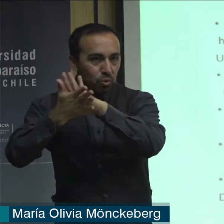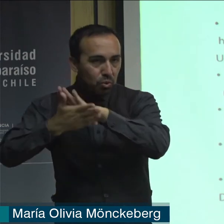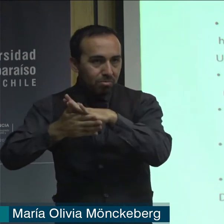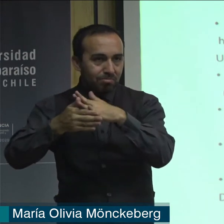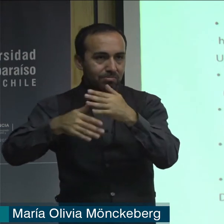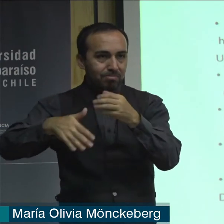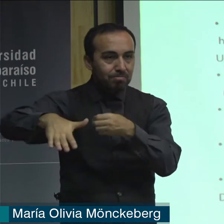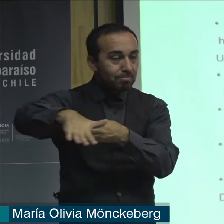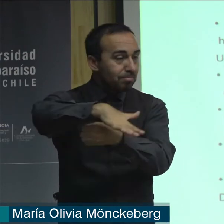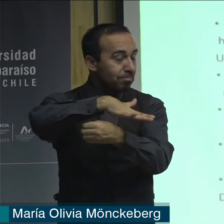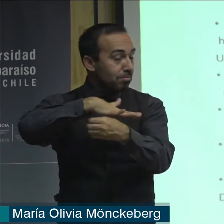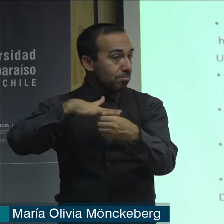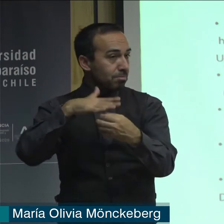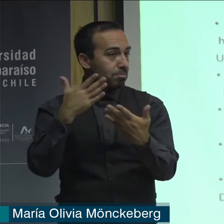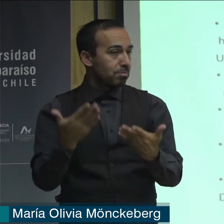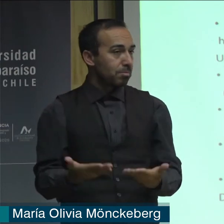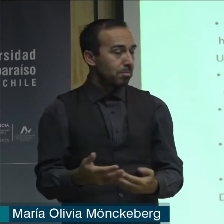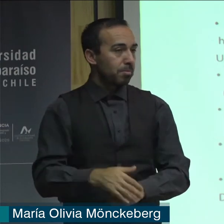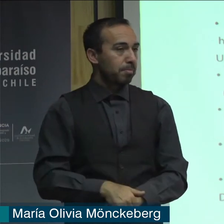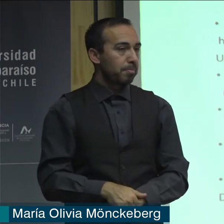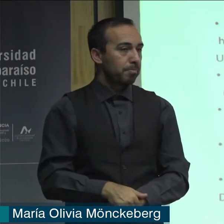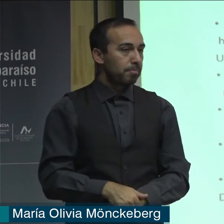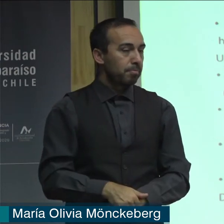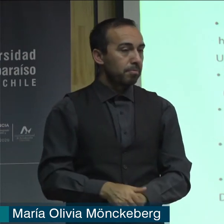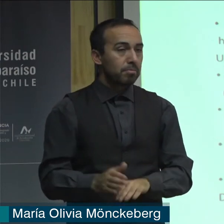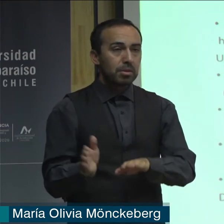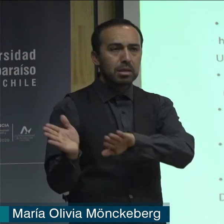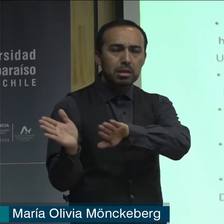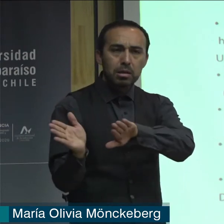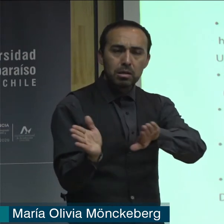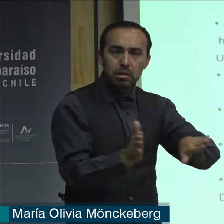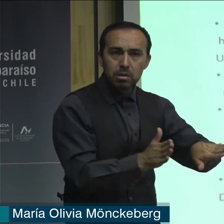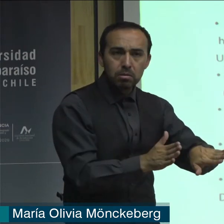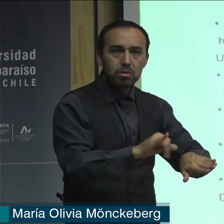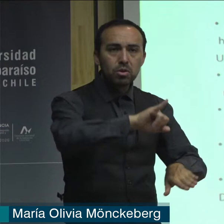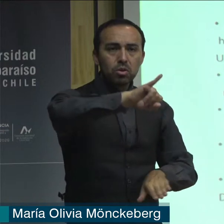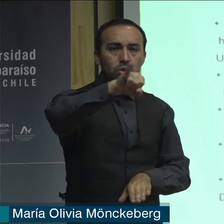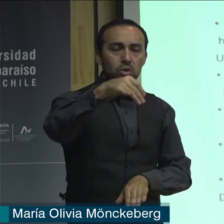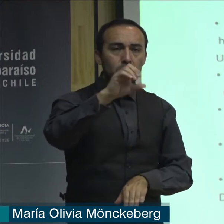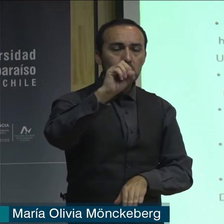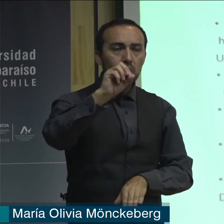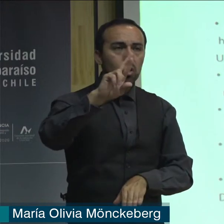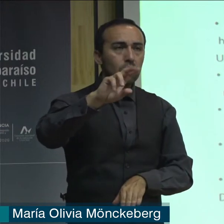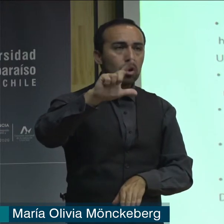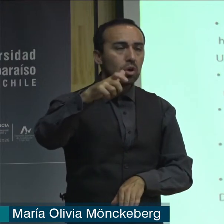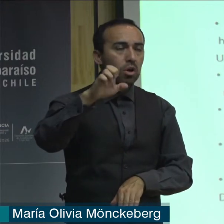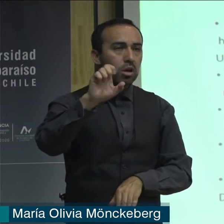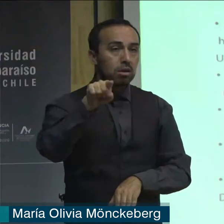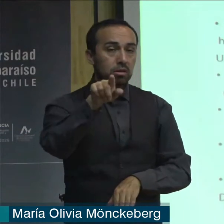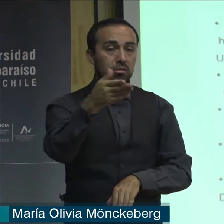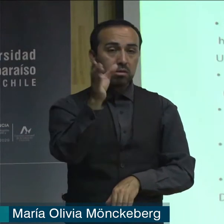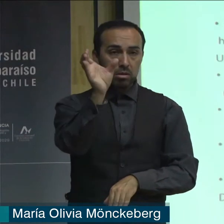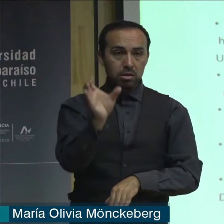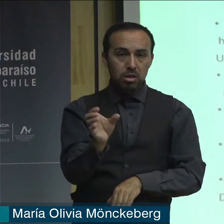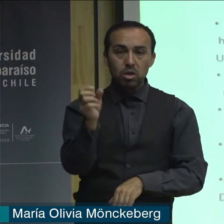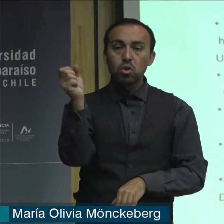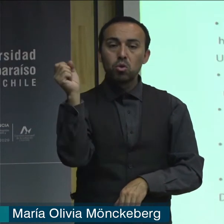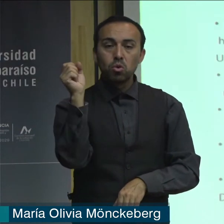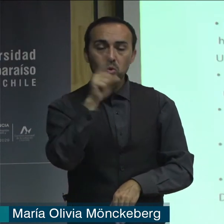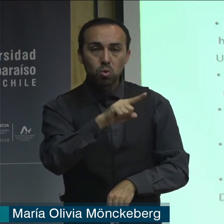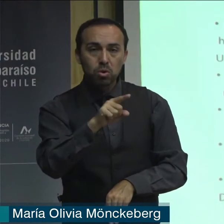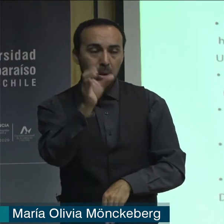les mencioné de paso a Don Jorge es el lunes ardor último director de presupuesto pinoche Sí